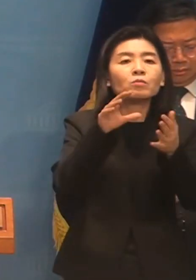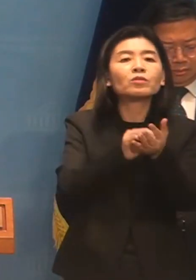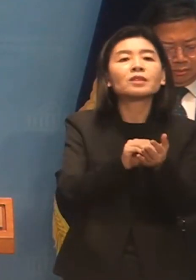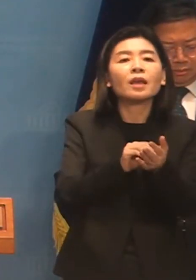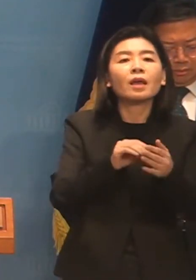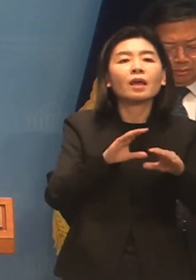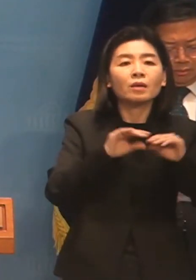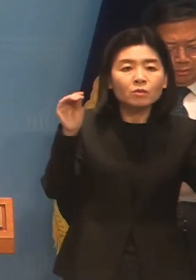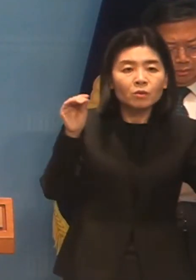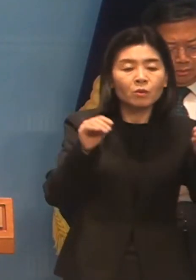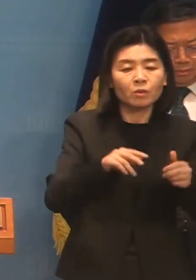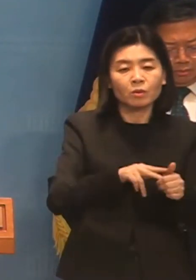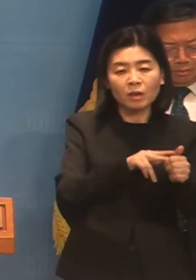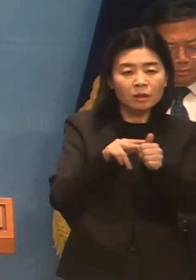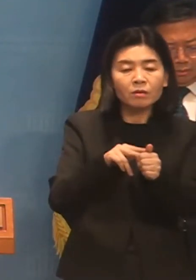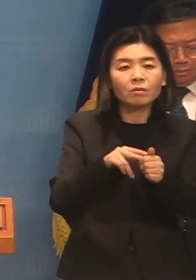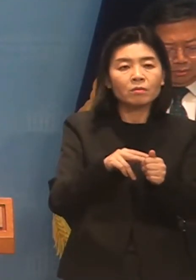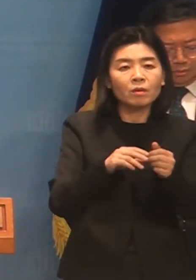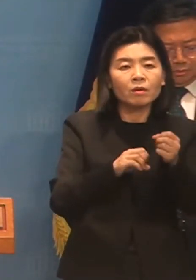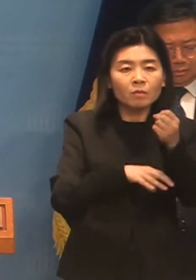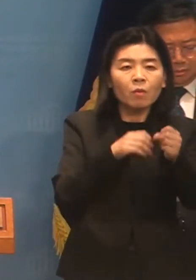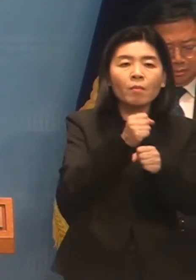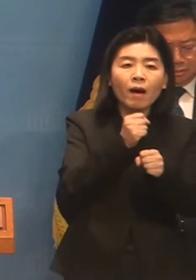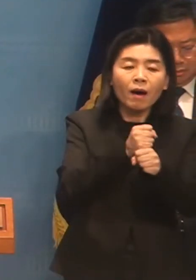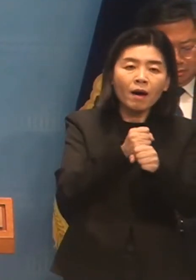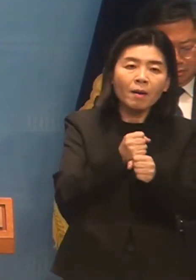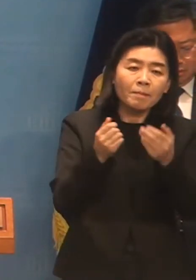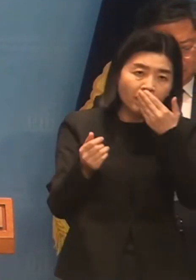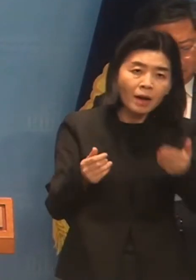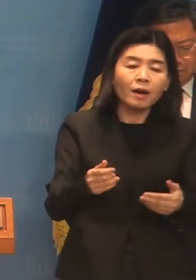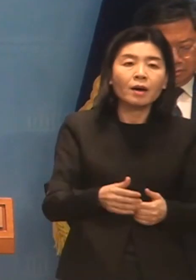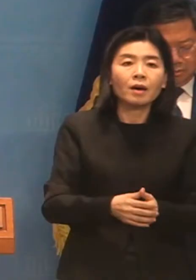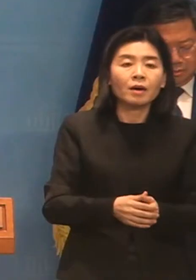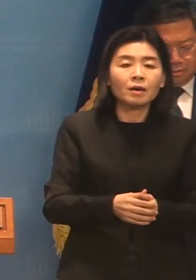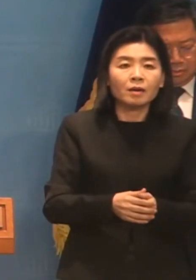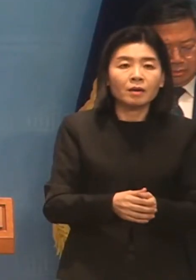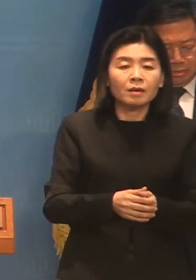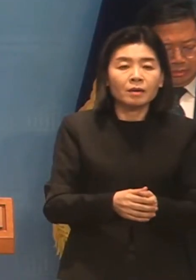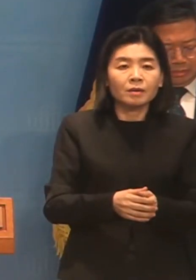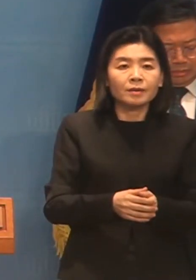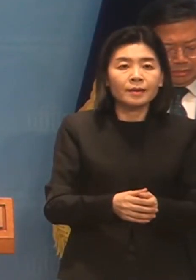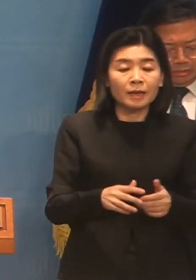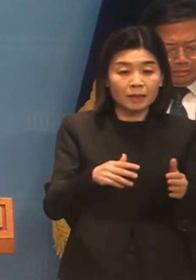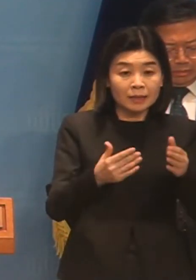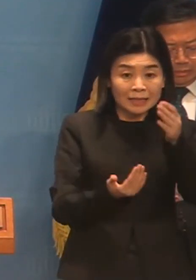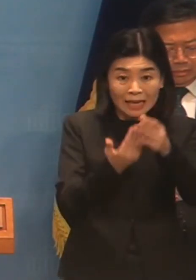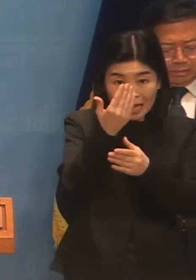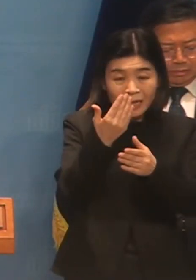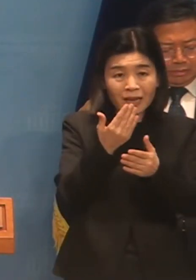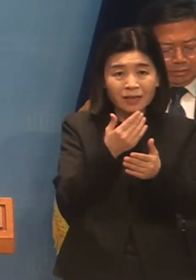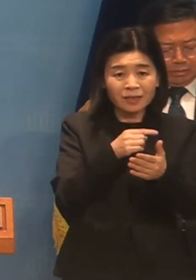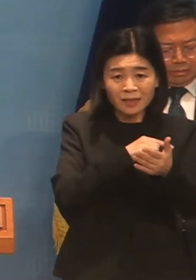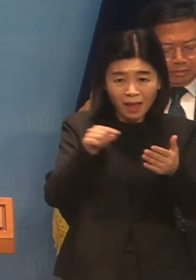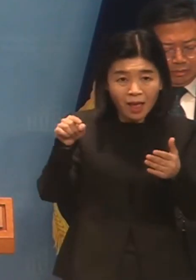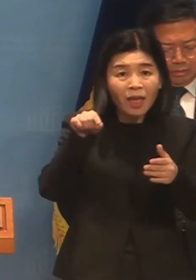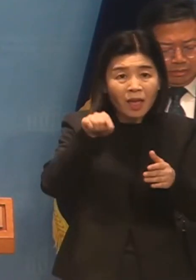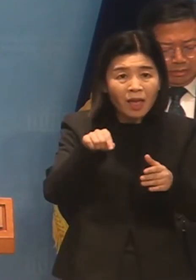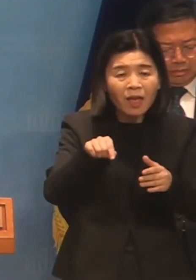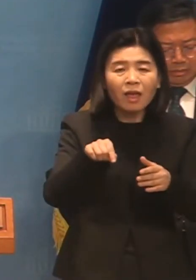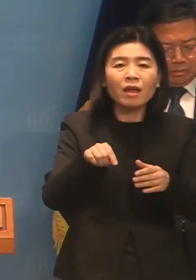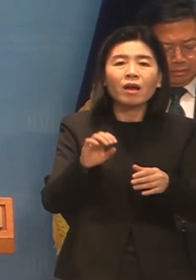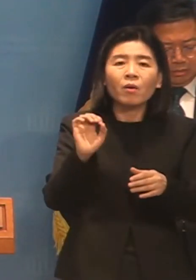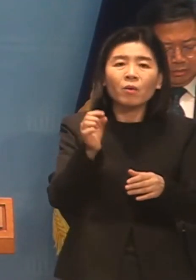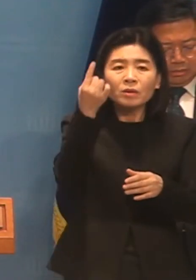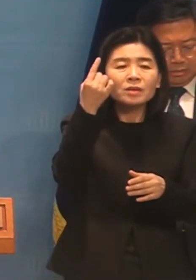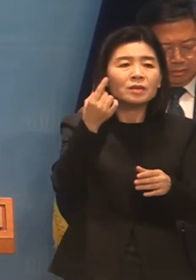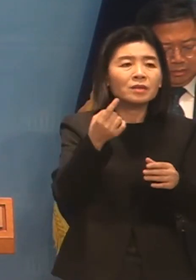및 데이터베이스 구축 등이 가능해진다. 뿐만 아니라 재난재해 앞에서 당연시